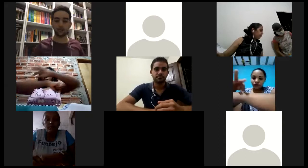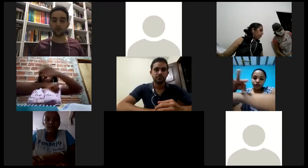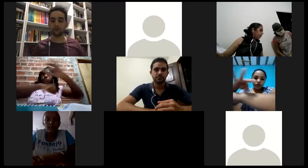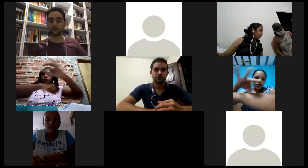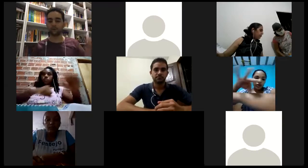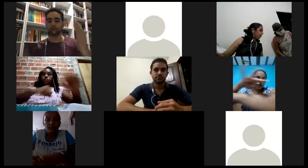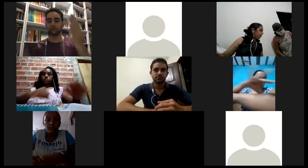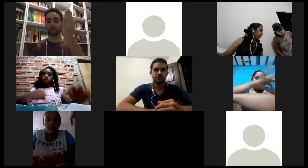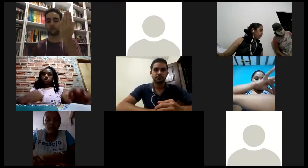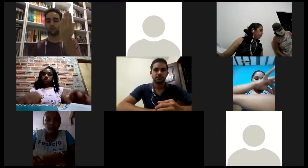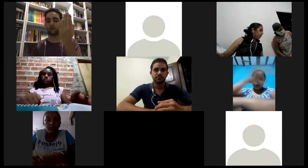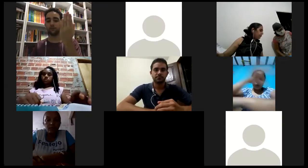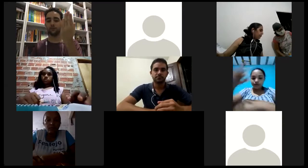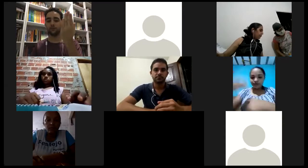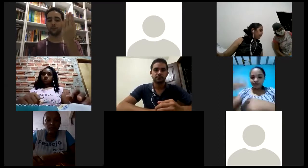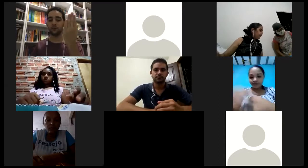Caderno.